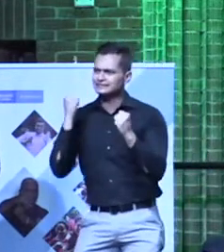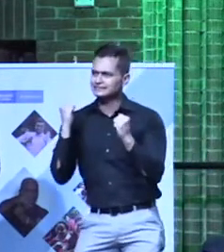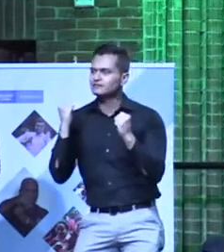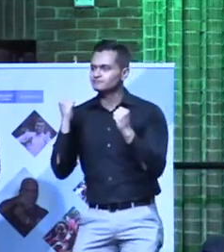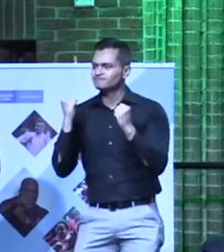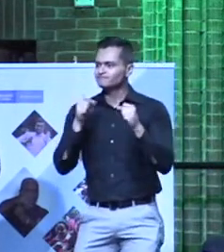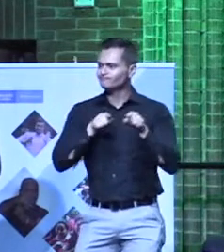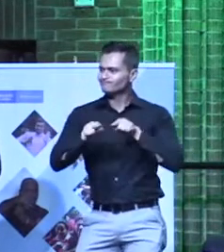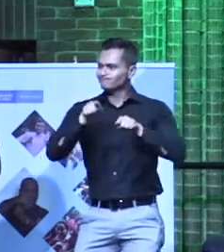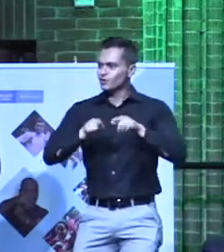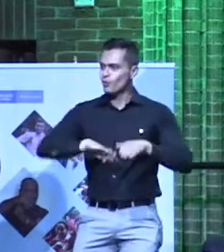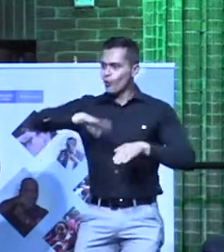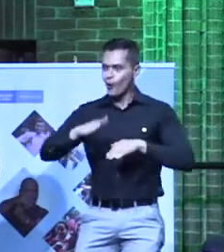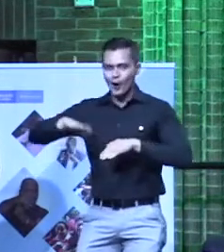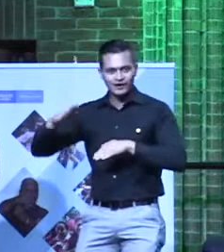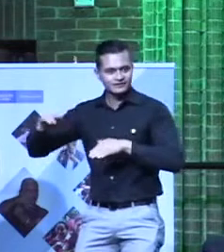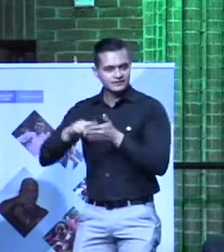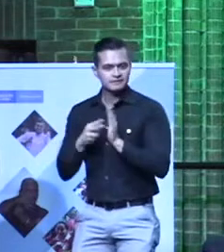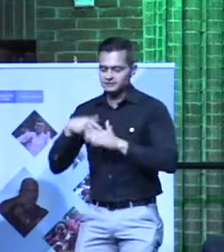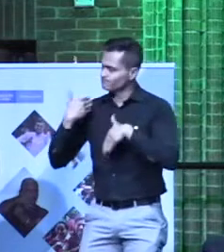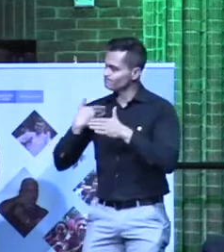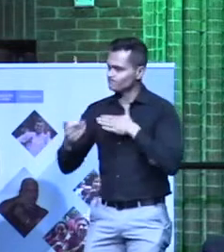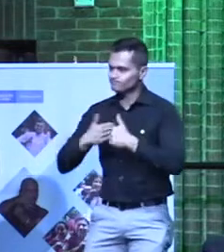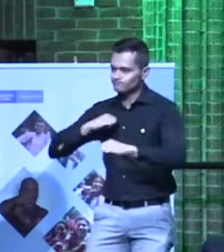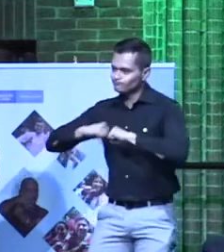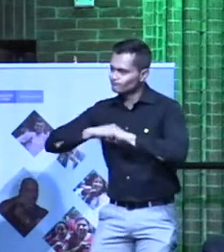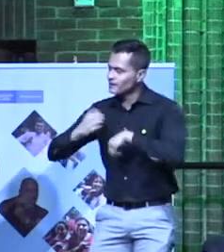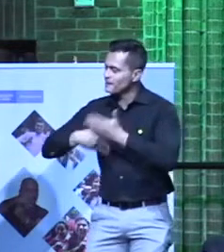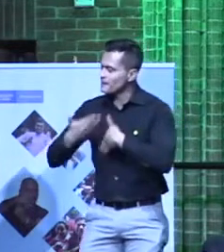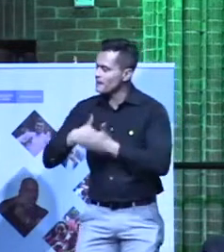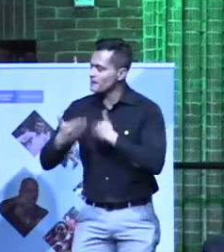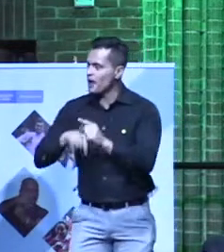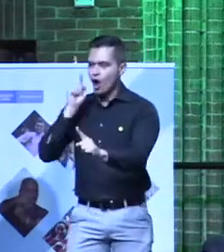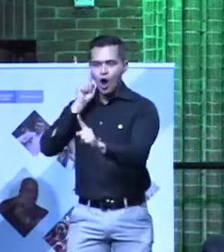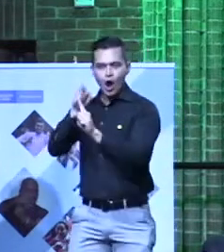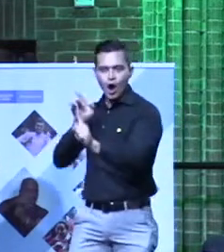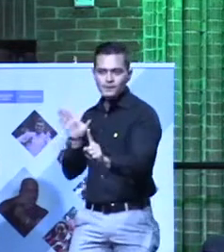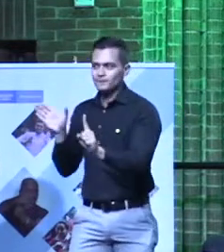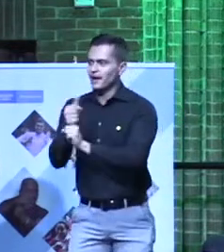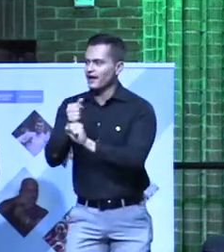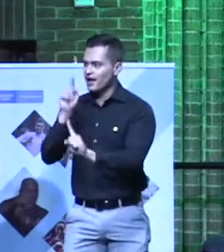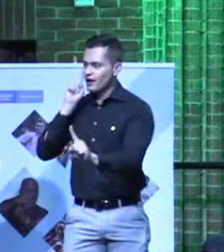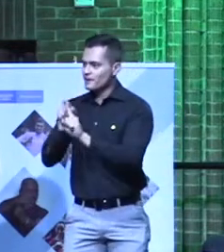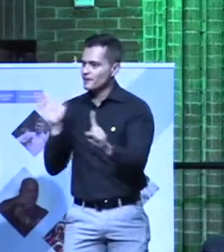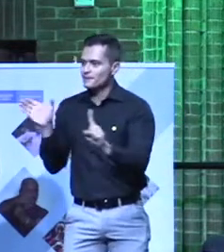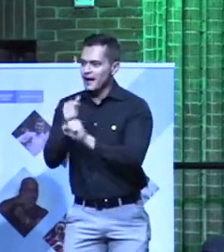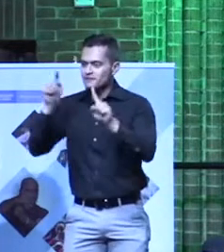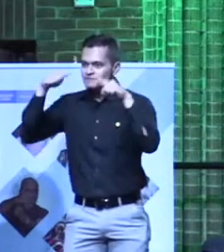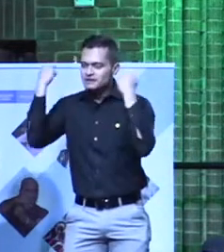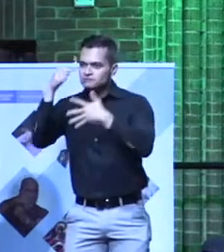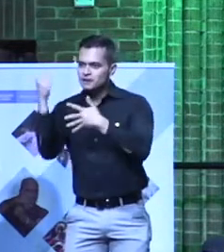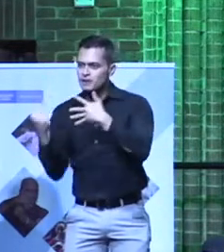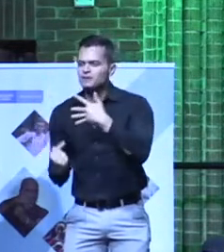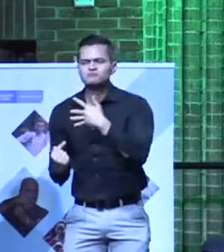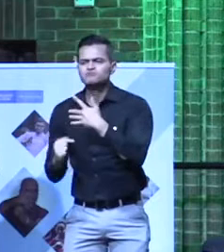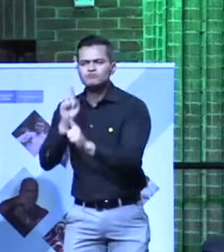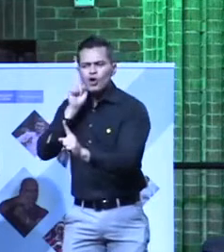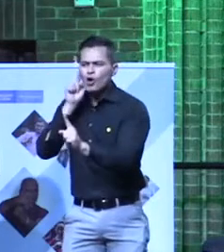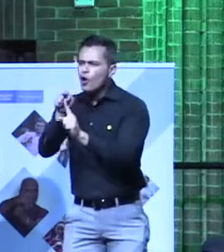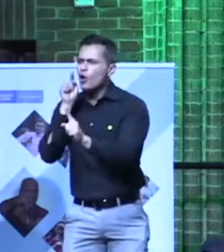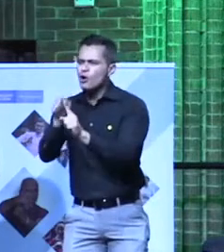trabajado incansablemente para cumplir los sueños que nos hemos trazado, con el único objetivo de garantizar una vida